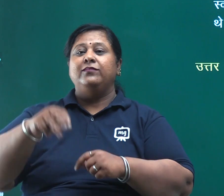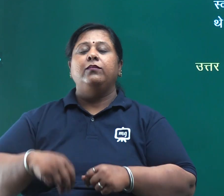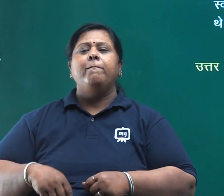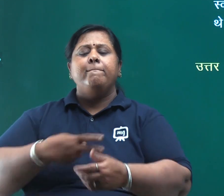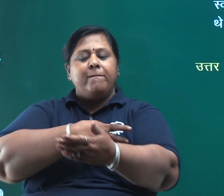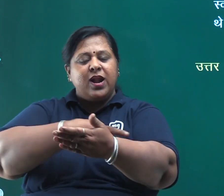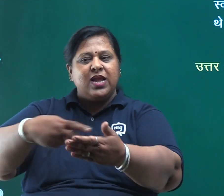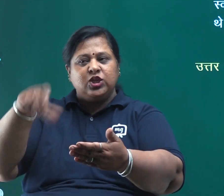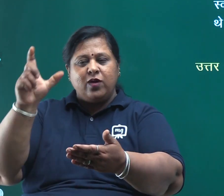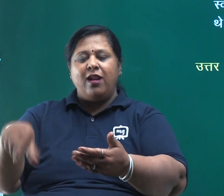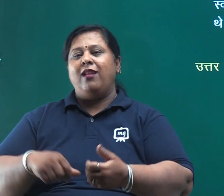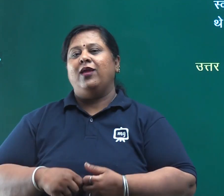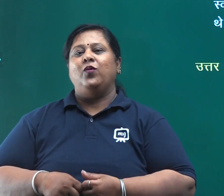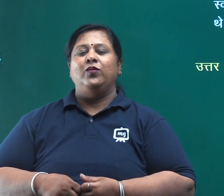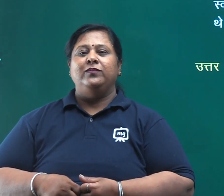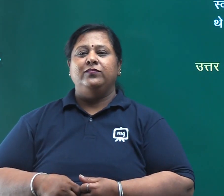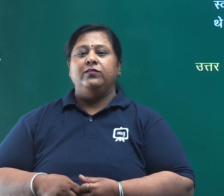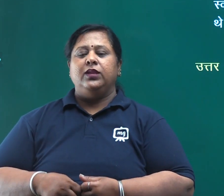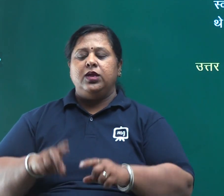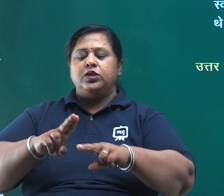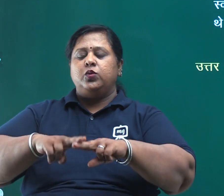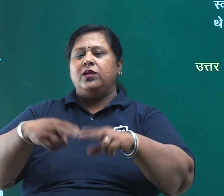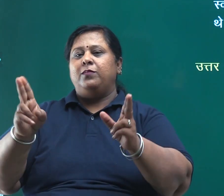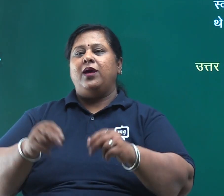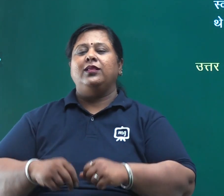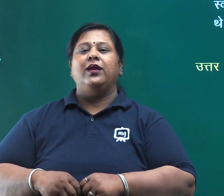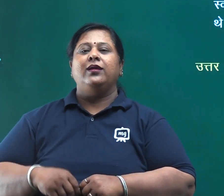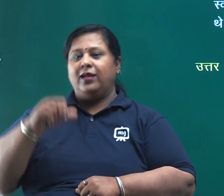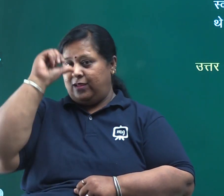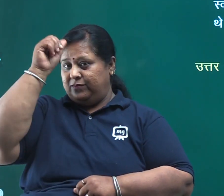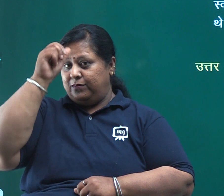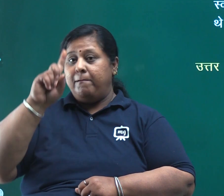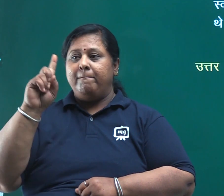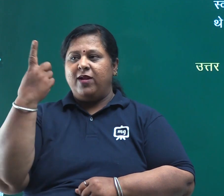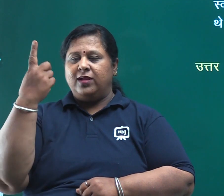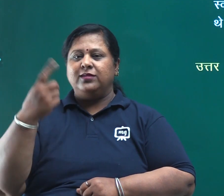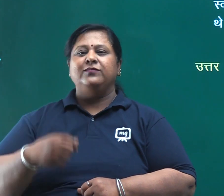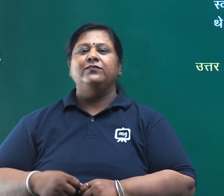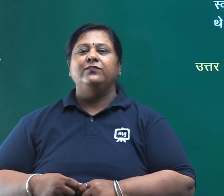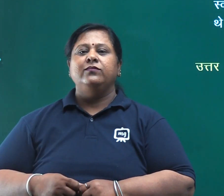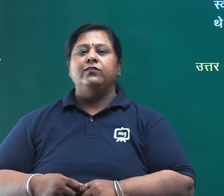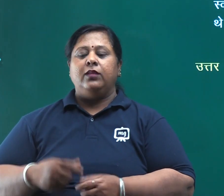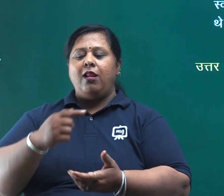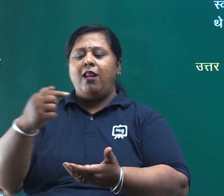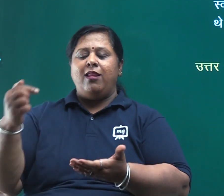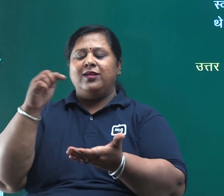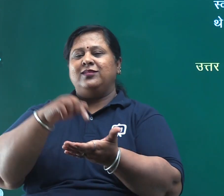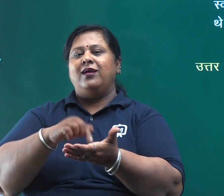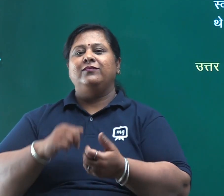पंडित जवाहरलाल नेहरू स्वतंत्र भारत के प्रथम रिक्त